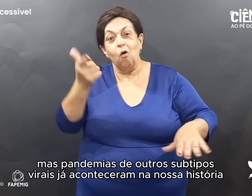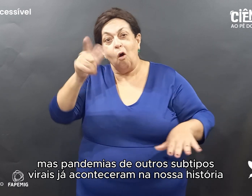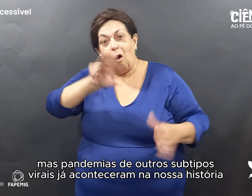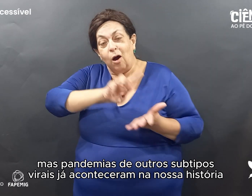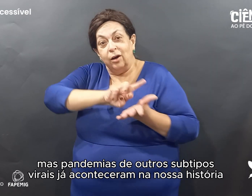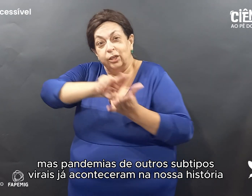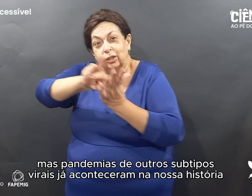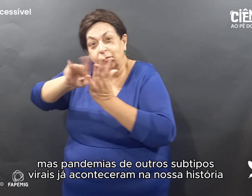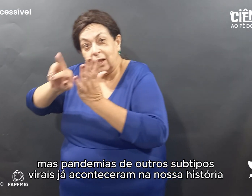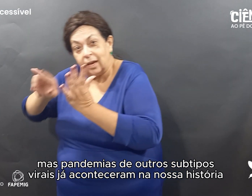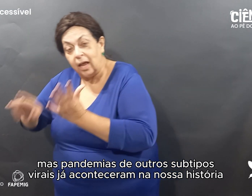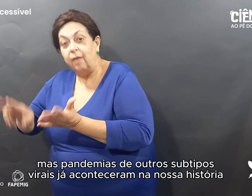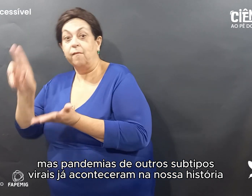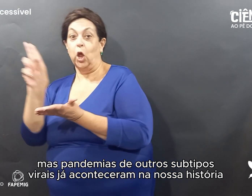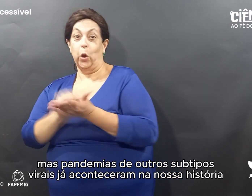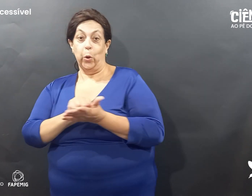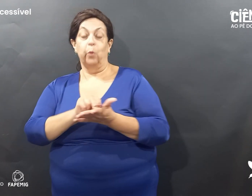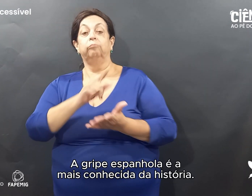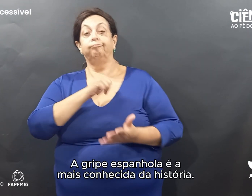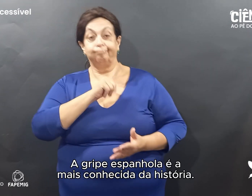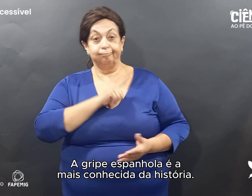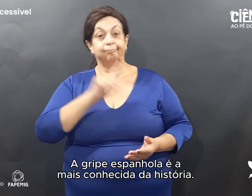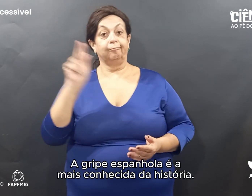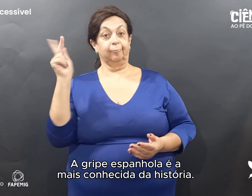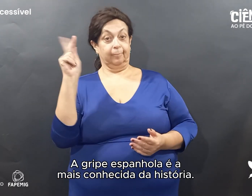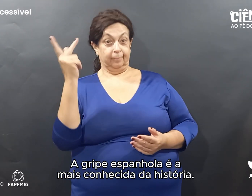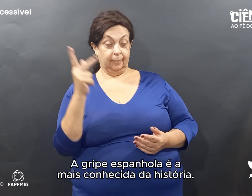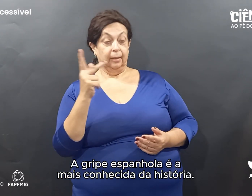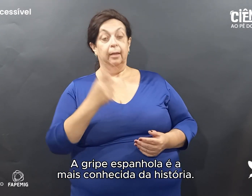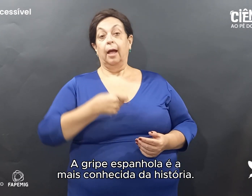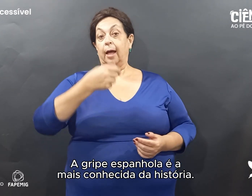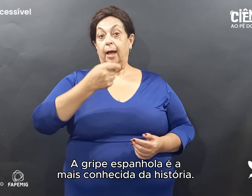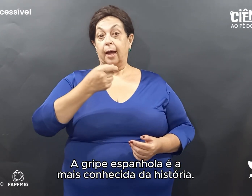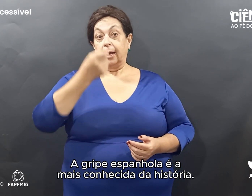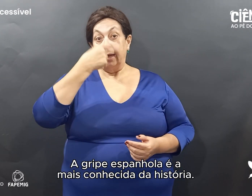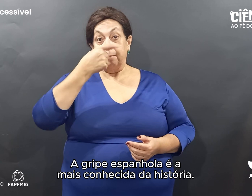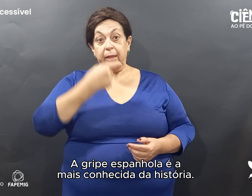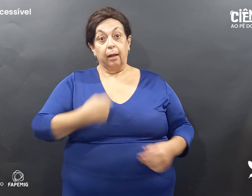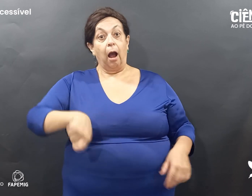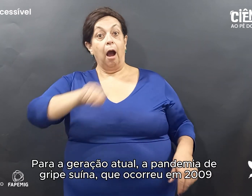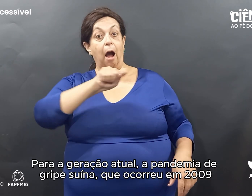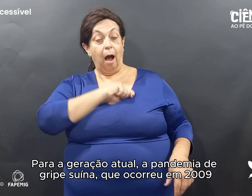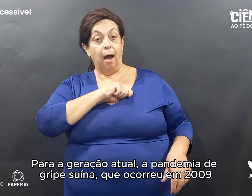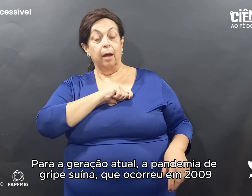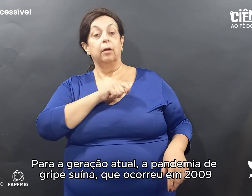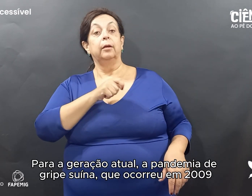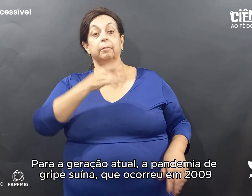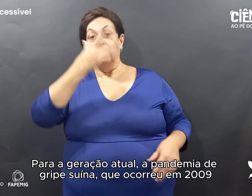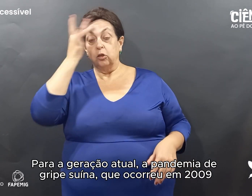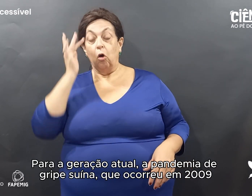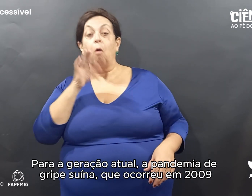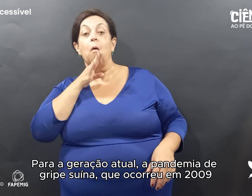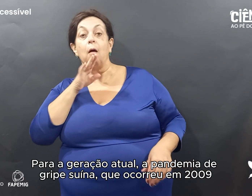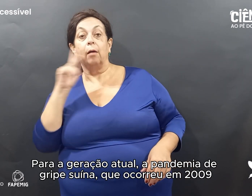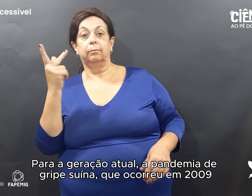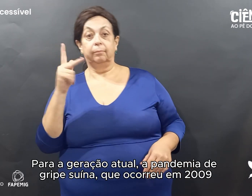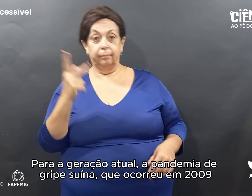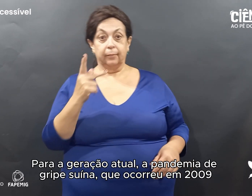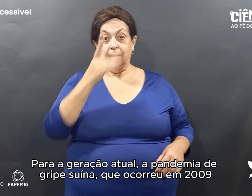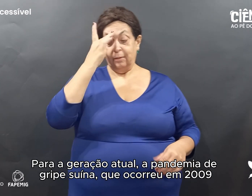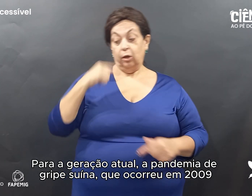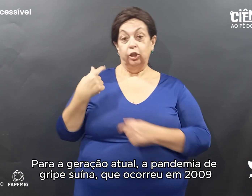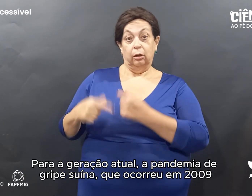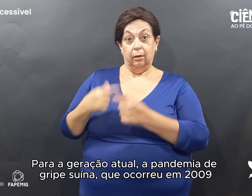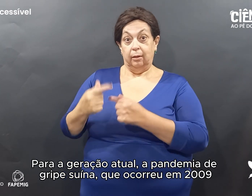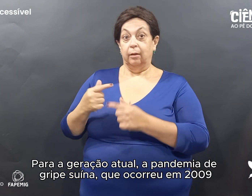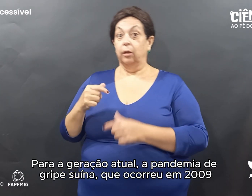virais já aconteceram na nossa história. A gripe espanhola é a mais conhecida da história. Para a geração atual, a pandemia de gripe